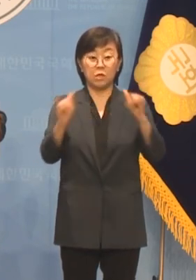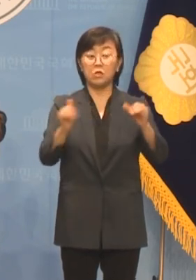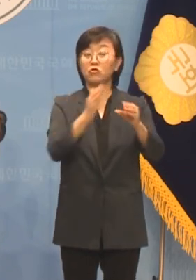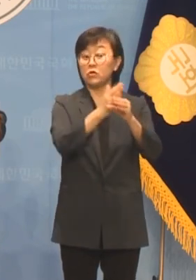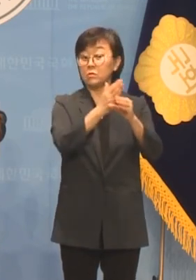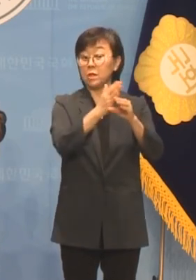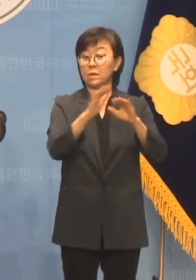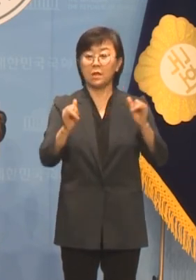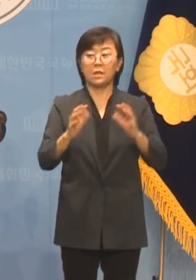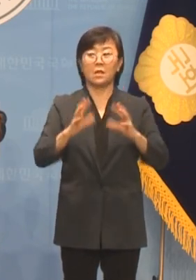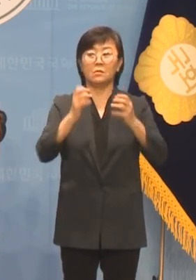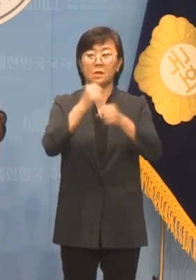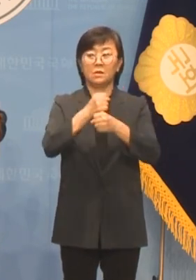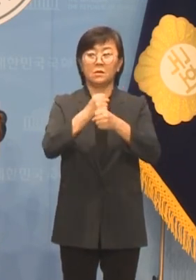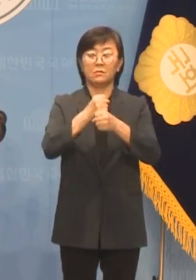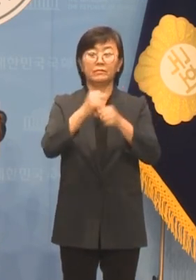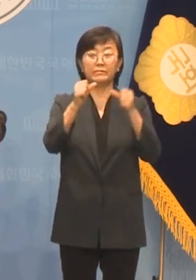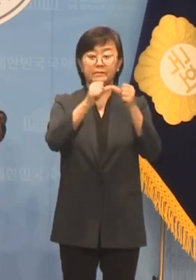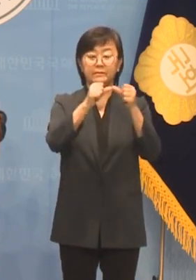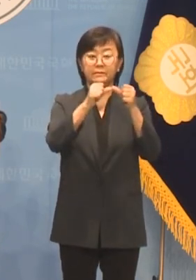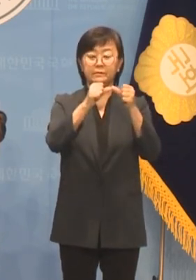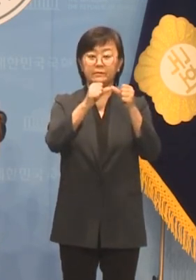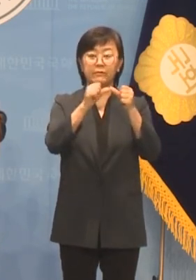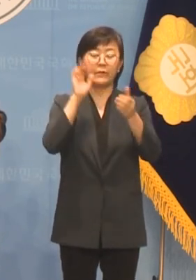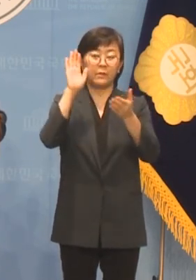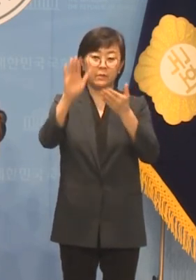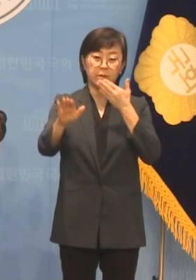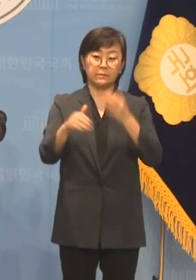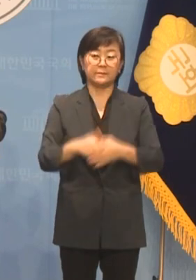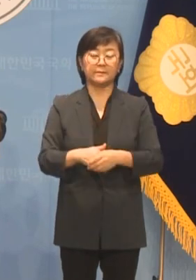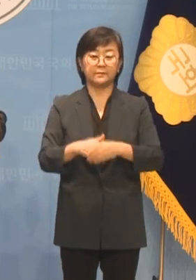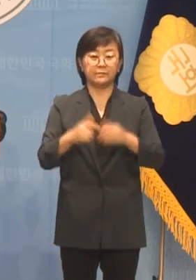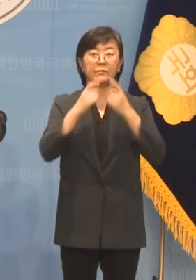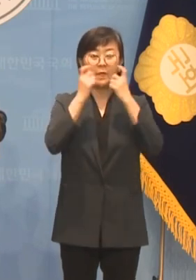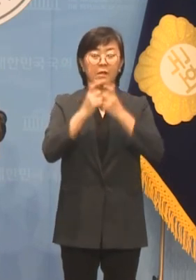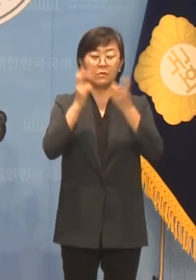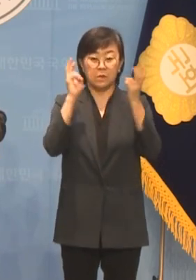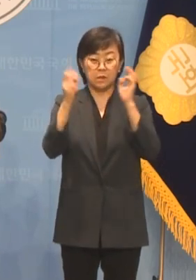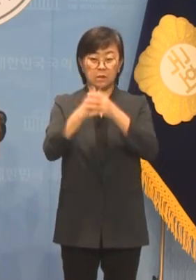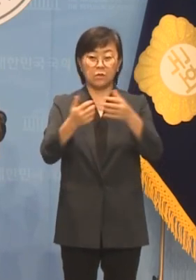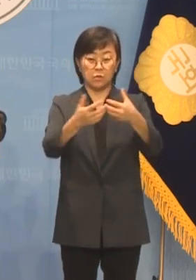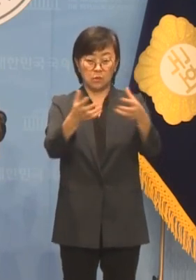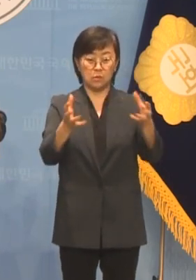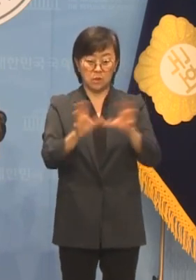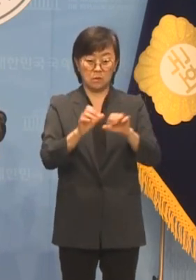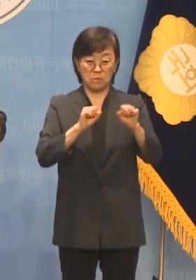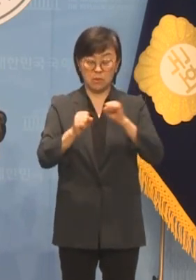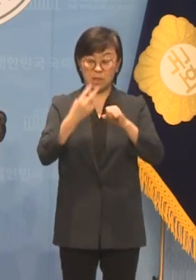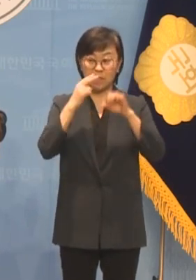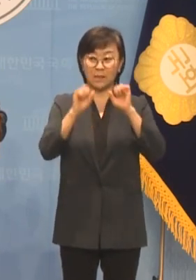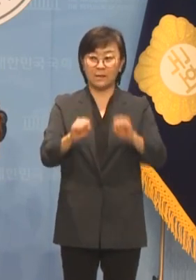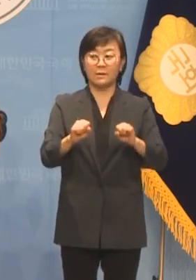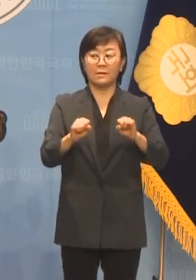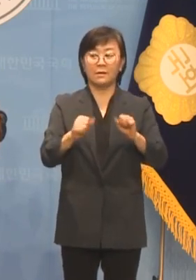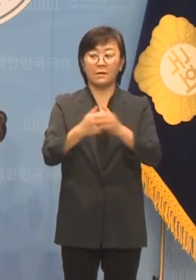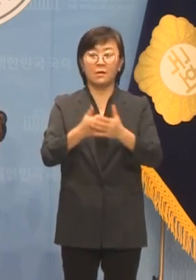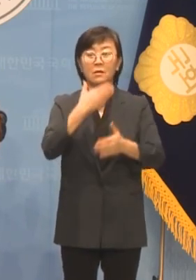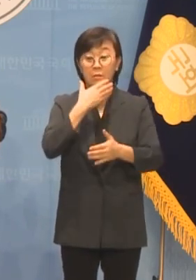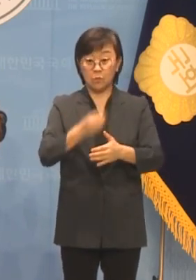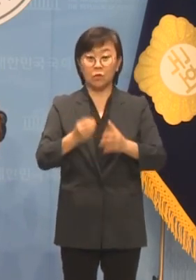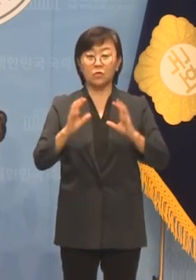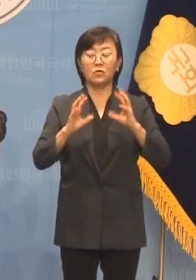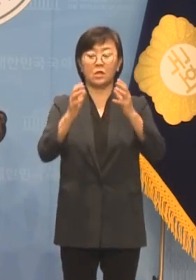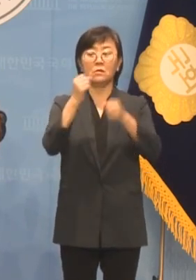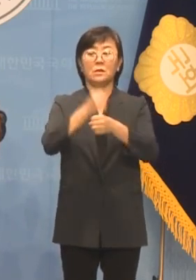국가를 건설하자는 것입니다. 다섯 번째, 미래입니다. 개인과 기업, 공동체의 역동성이 살아있는 행복